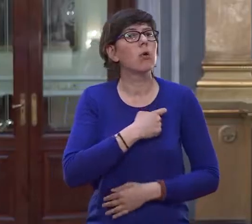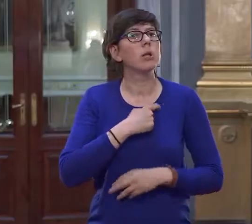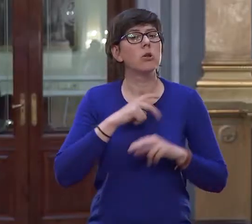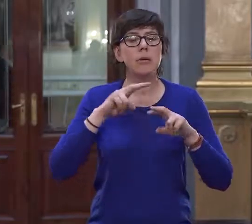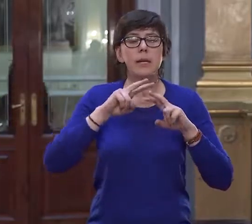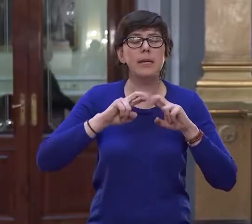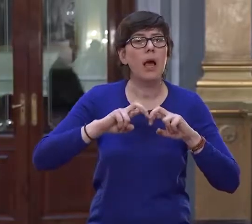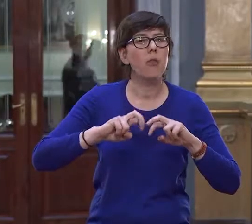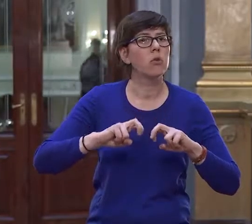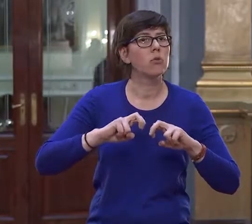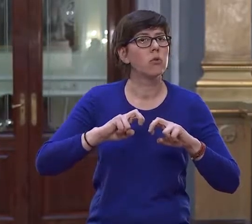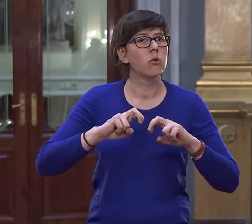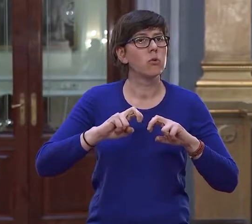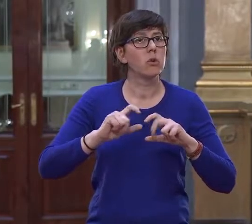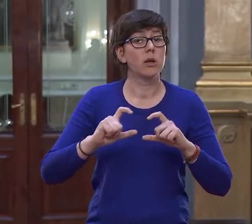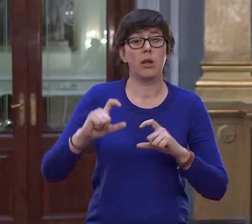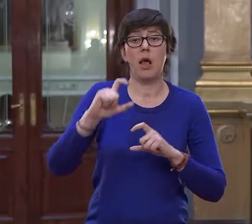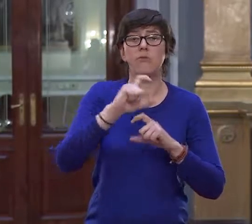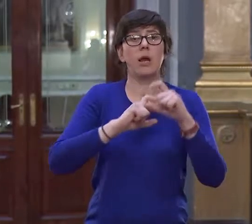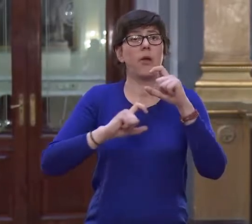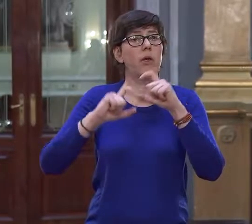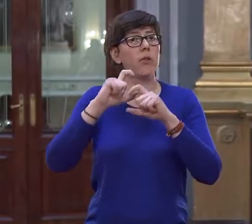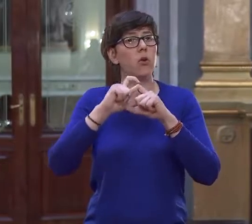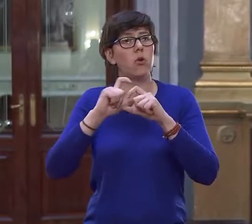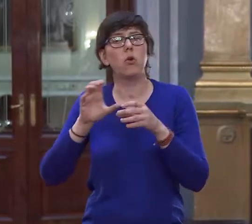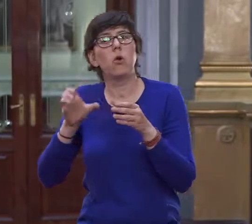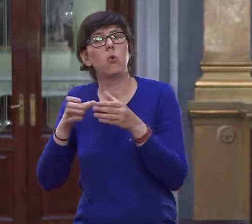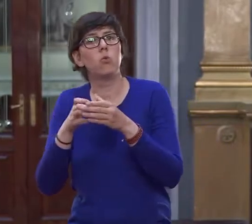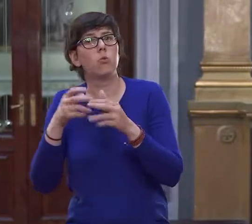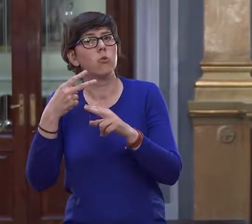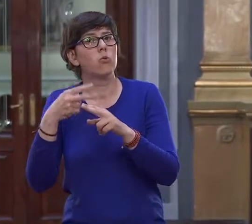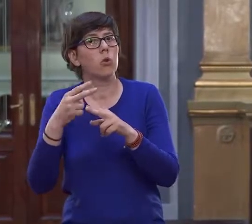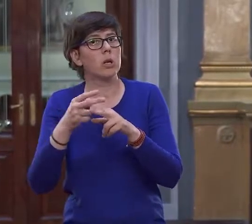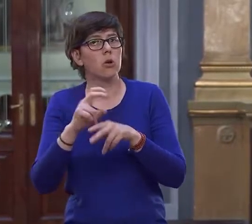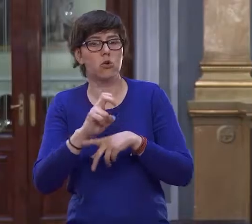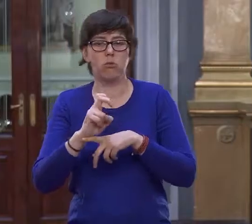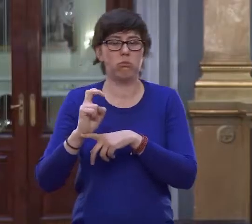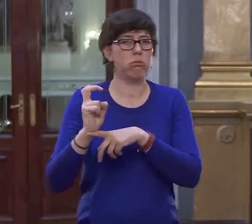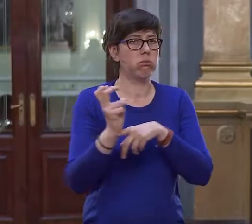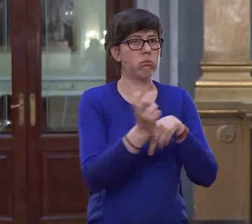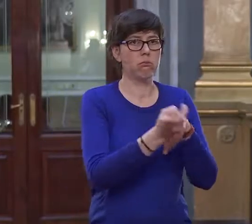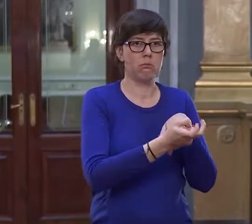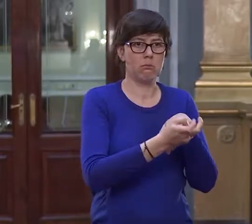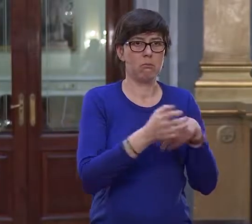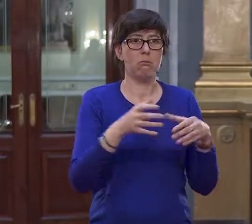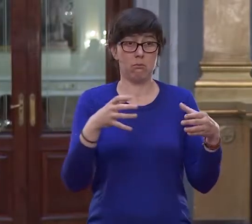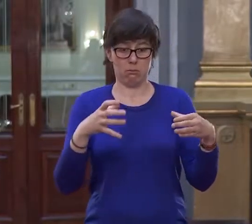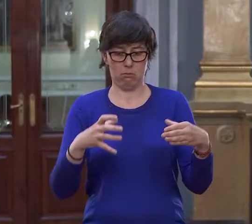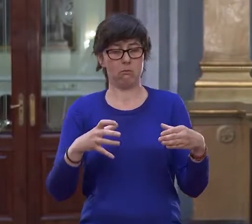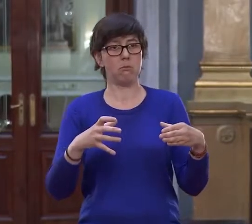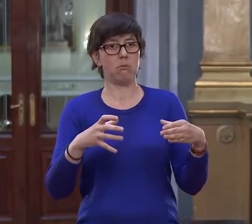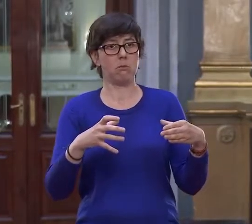iniciativa por parte del Partido Popular para crear una comisión de investigación sobre la financiación de los diferentes partidos